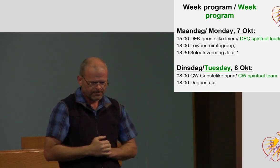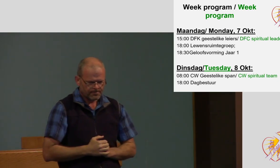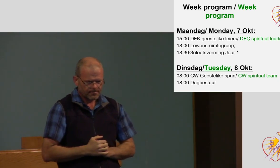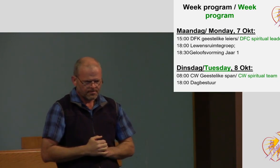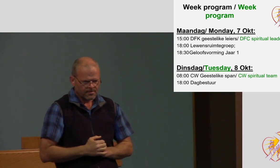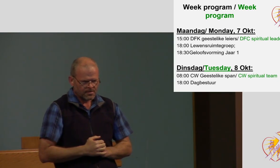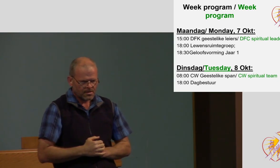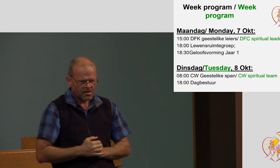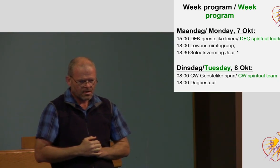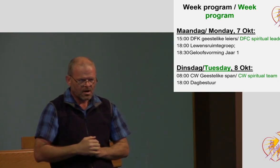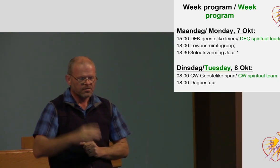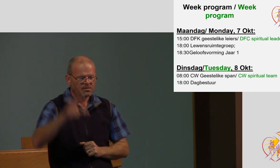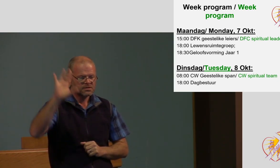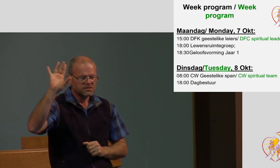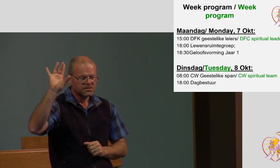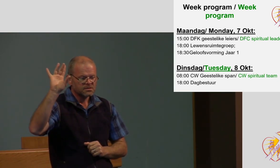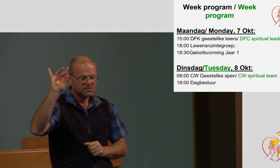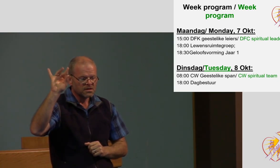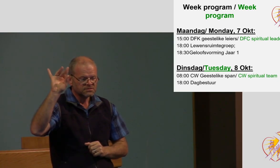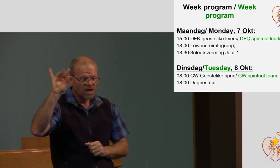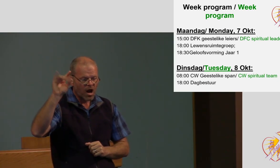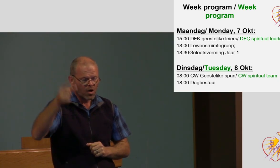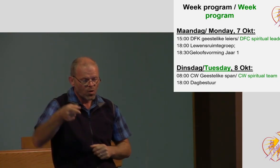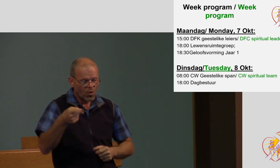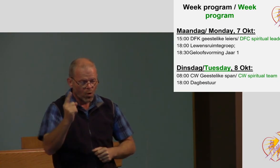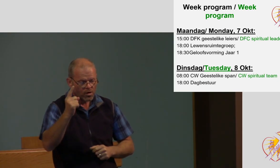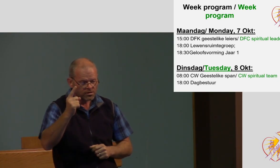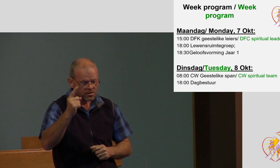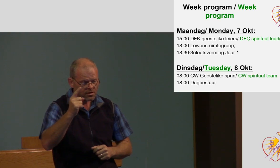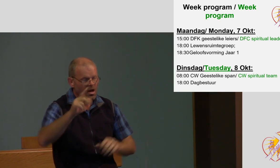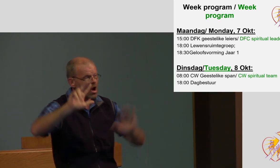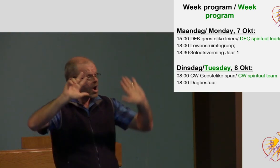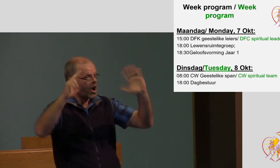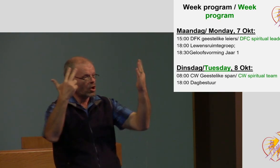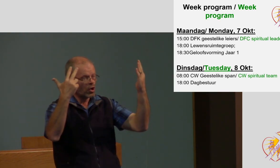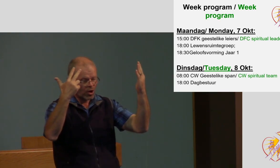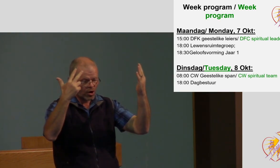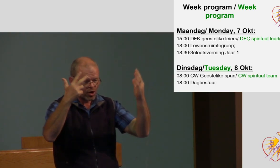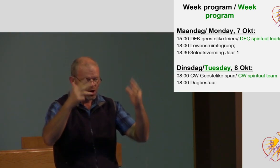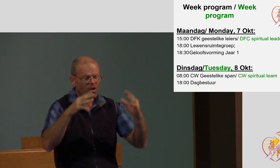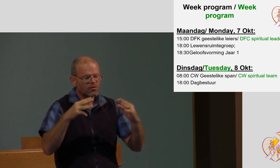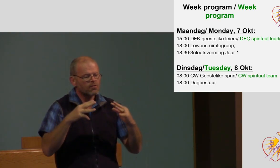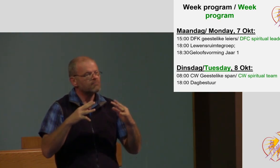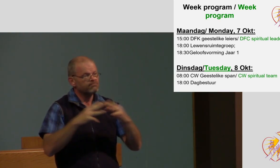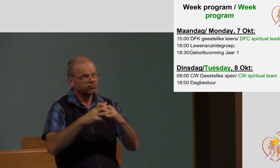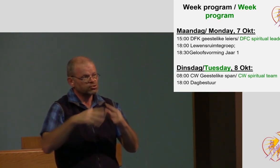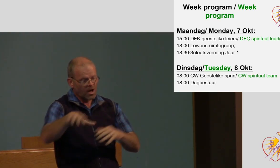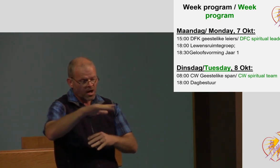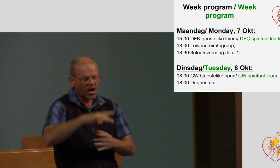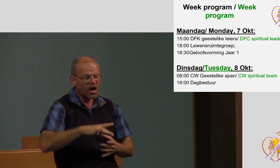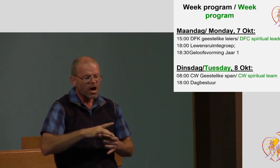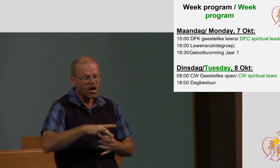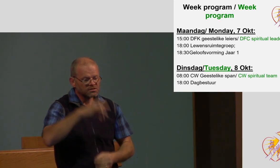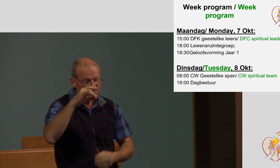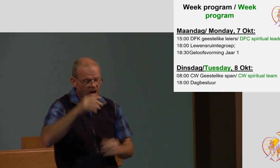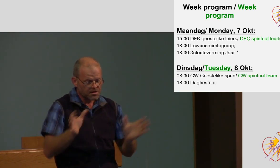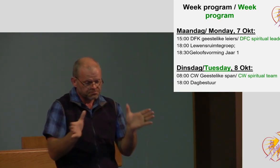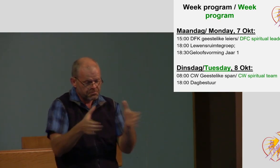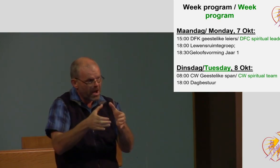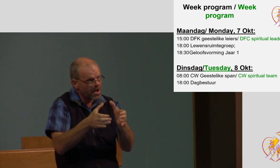maak daarvan. Dinsdag oggend 8:00, Woester se geestelike span